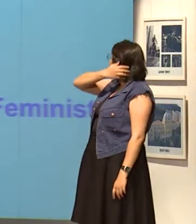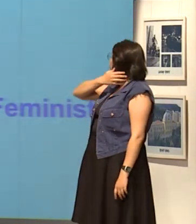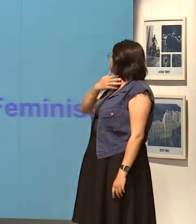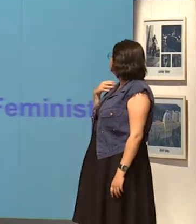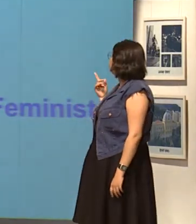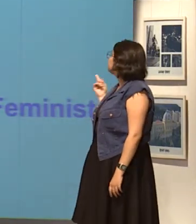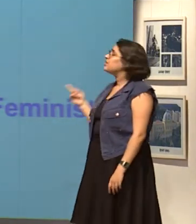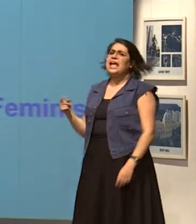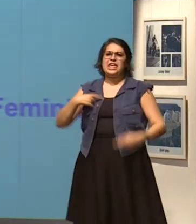pessoa.